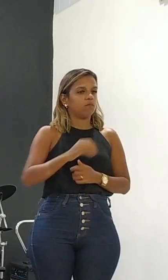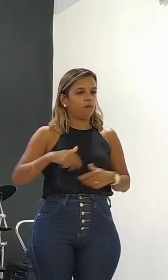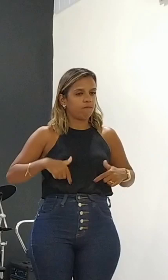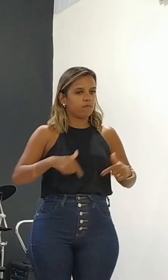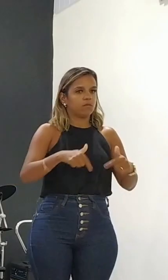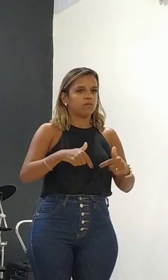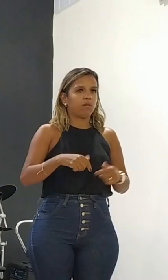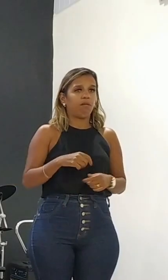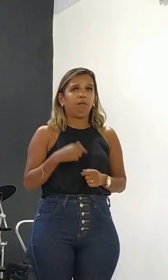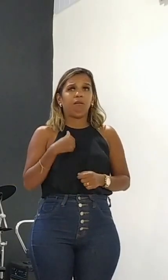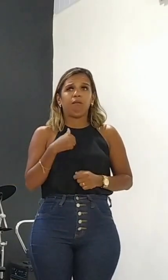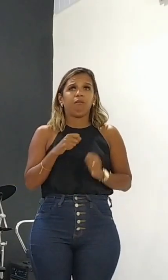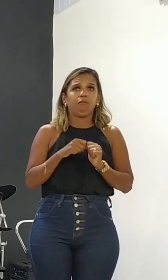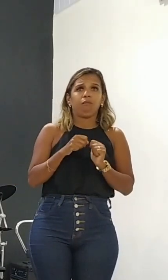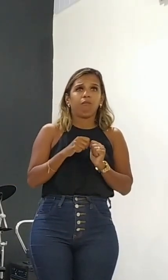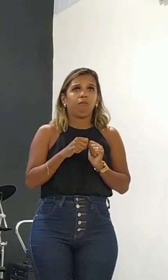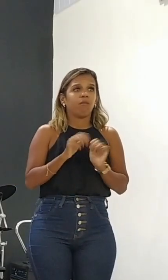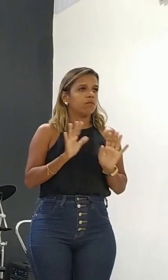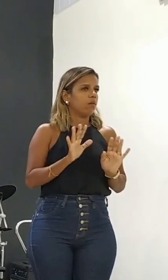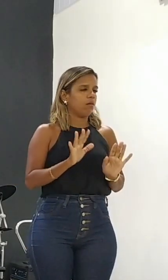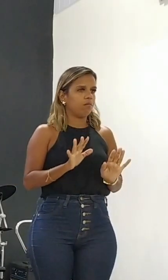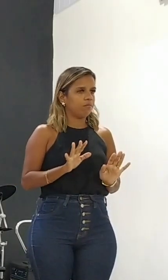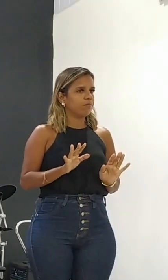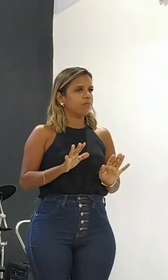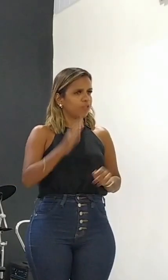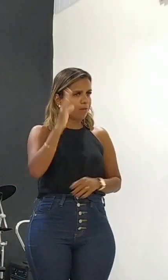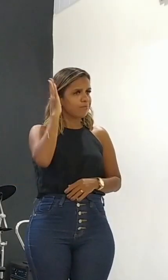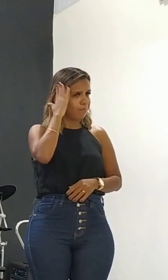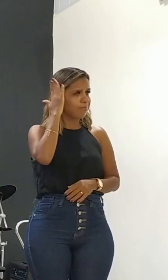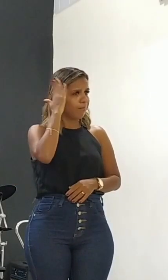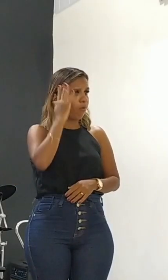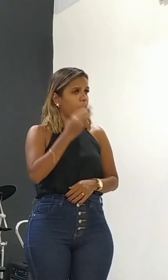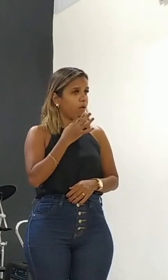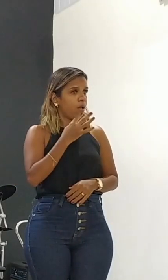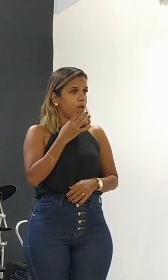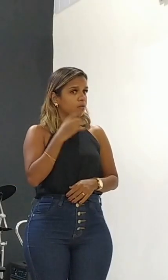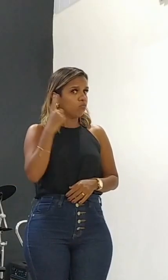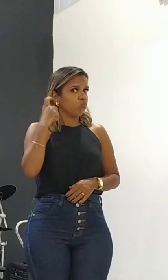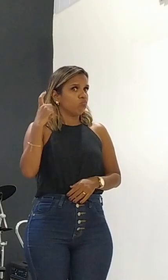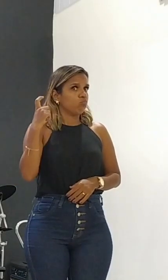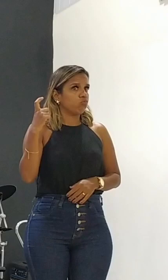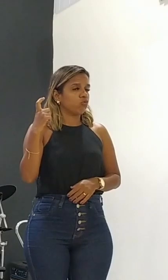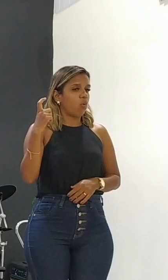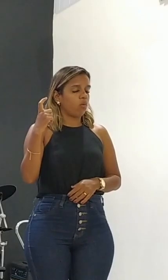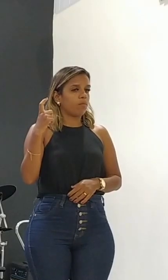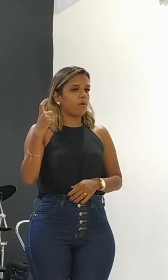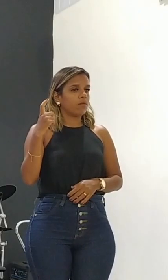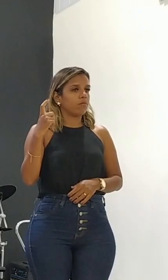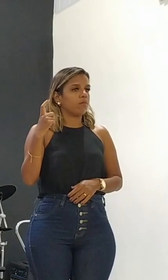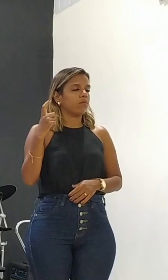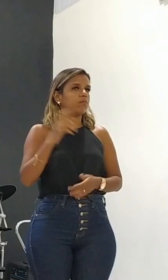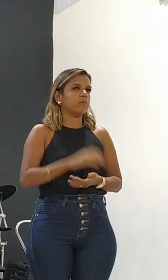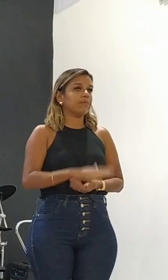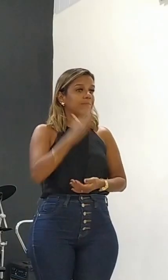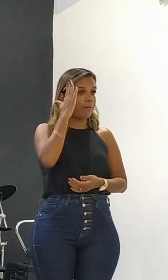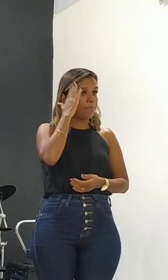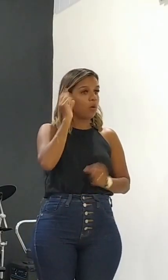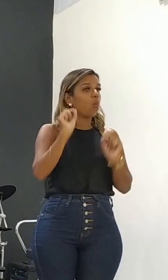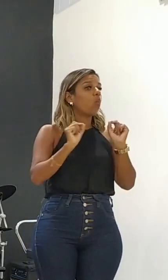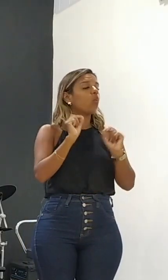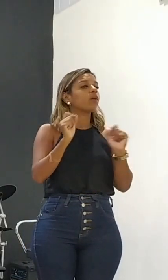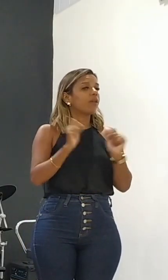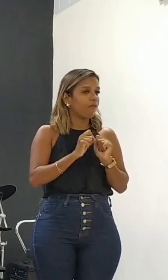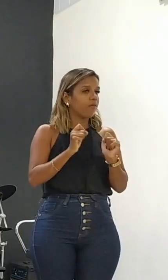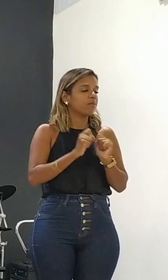perguntando o que eu vou fazer lá. Todo mundo já sabe, ele conhece o som. Lá também eles conheciam o som da buzina, né? E